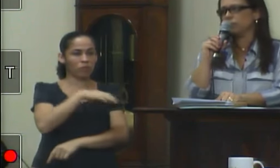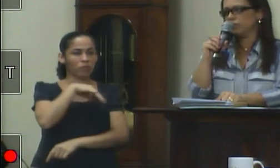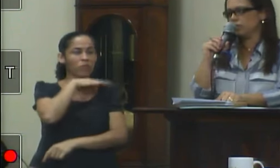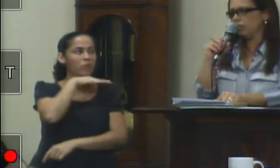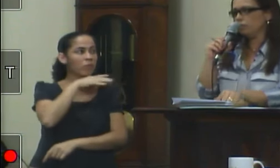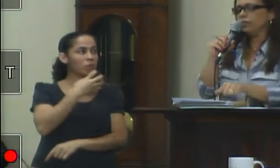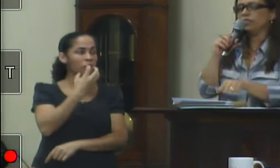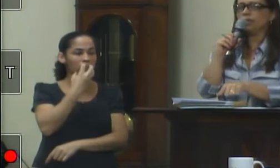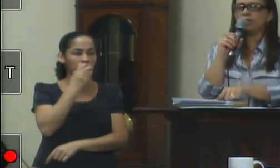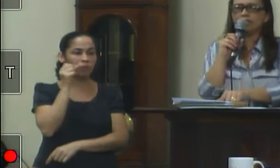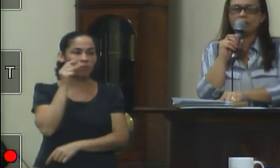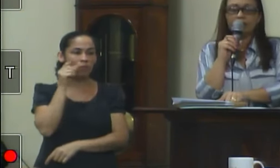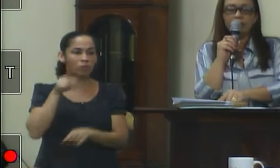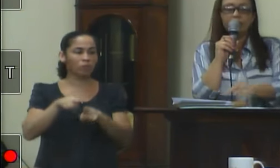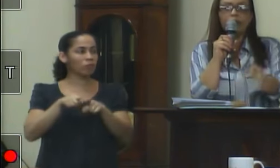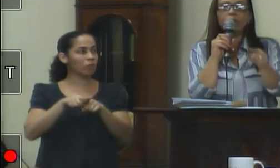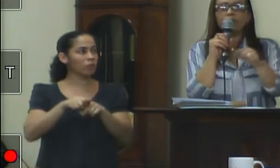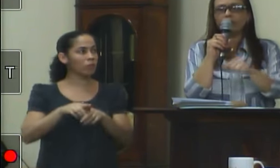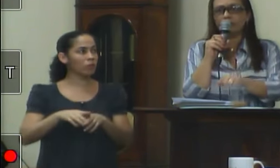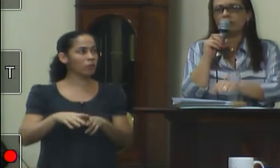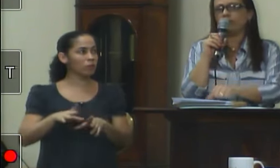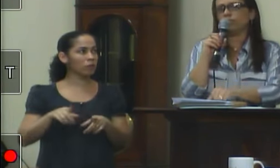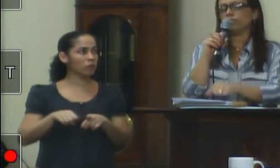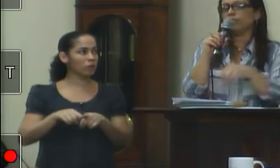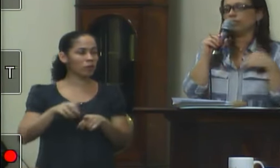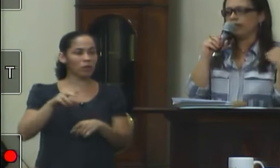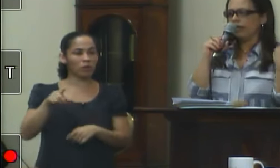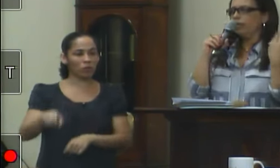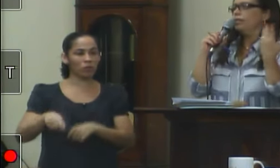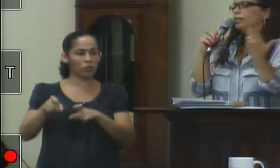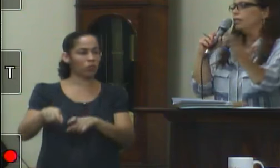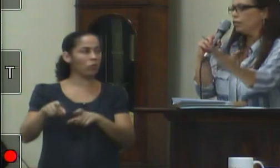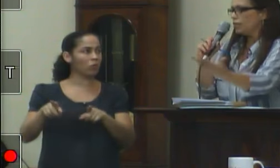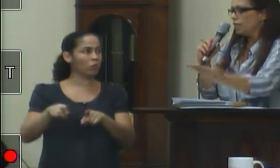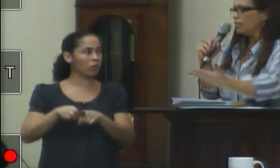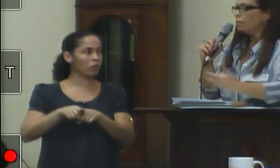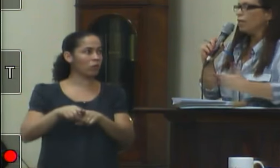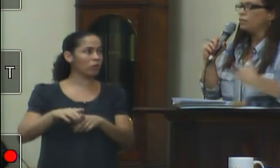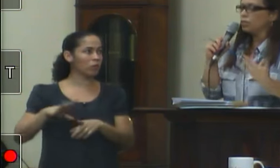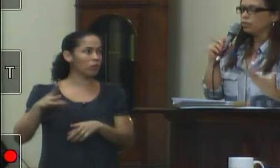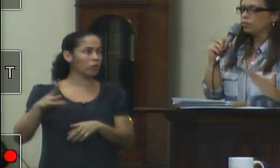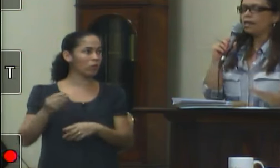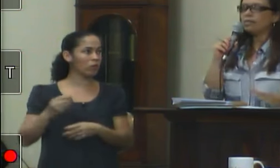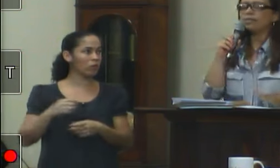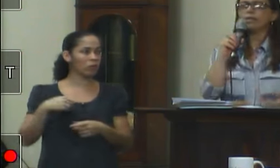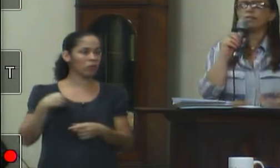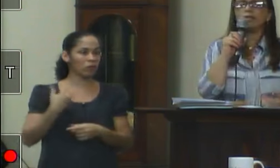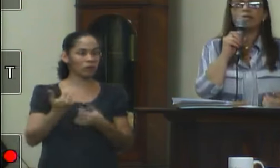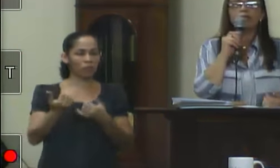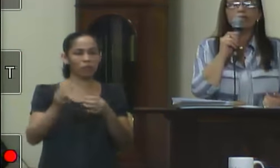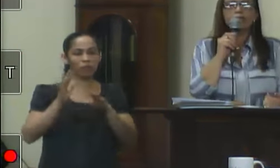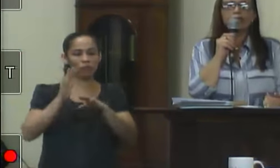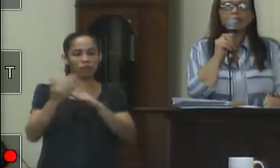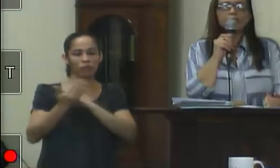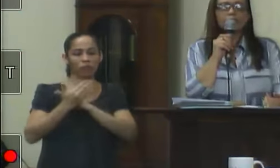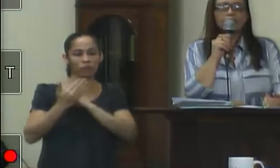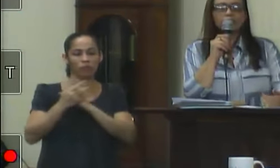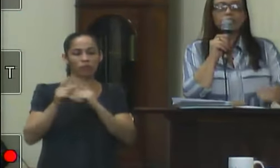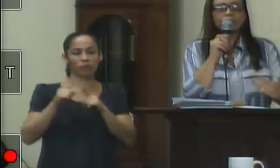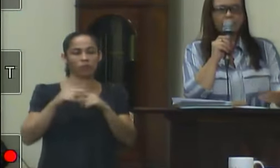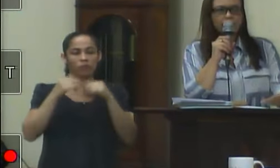no município, está acontecendo em área rural, e eu gostaria até que vocês também nos ajudassem